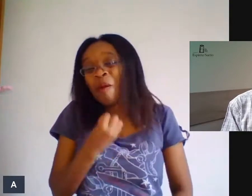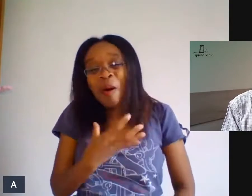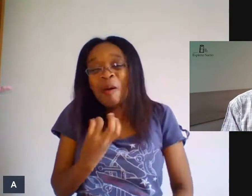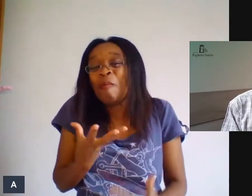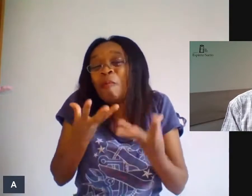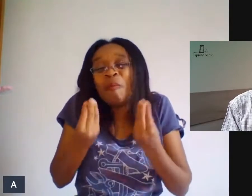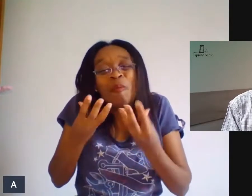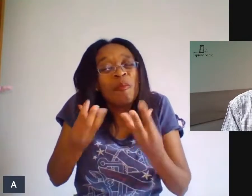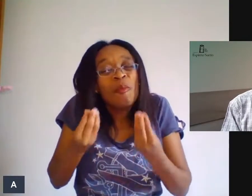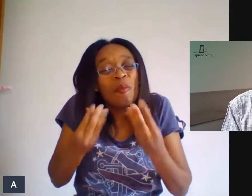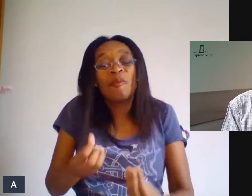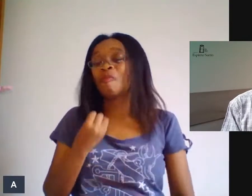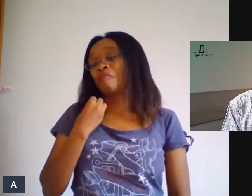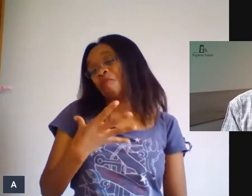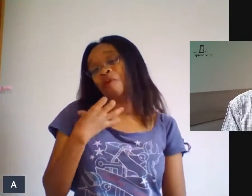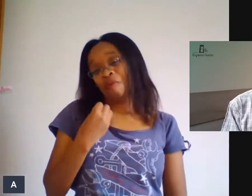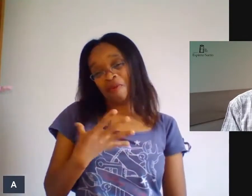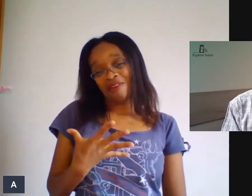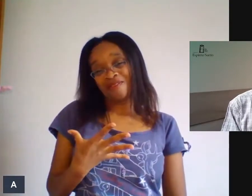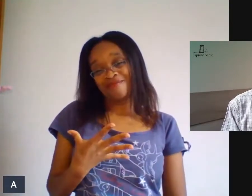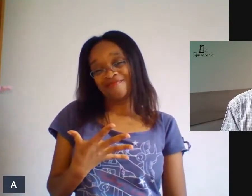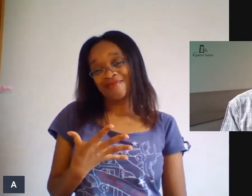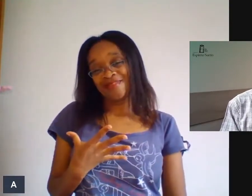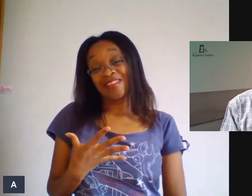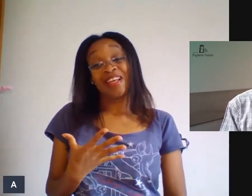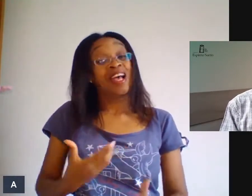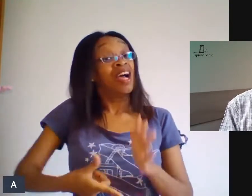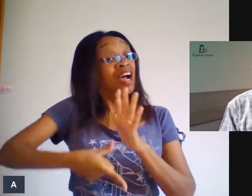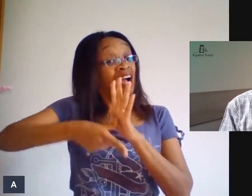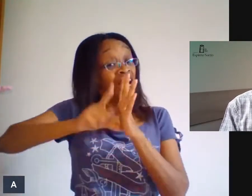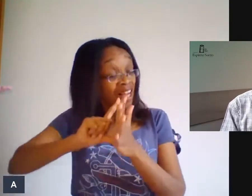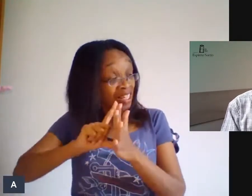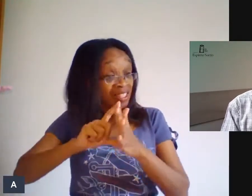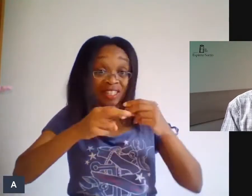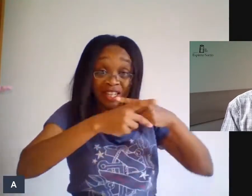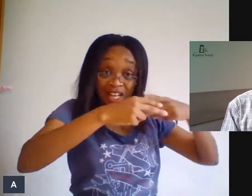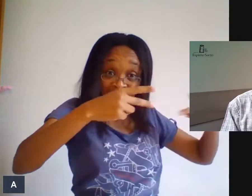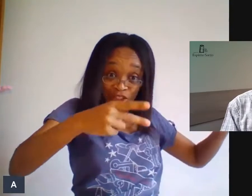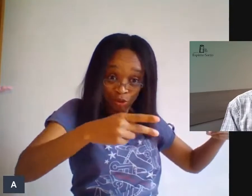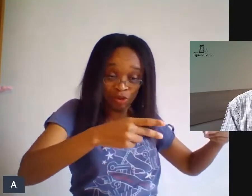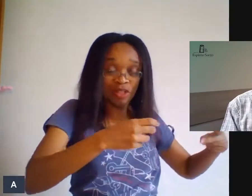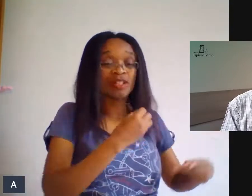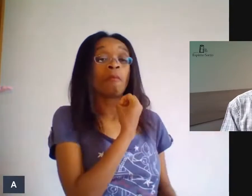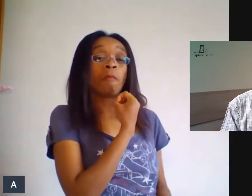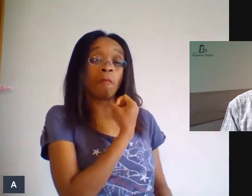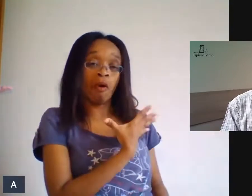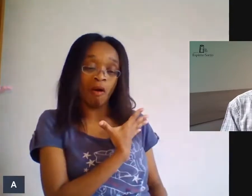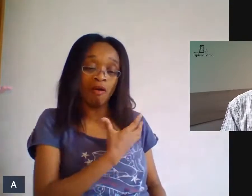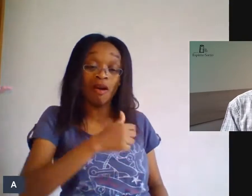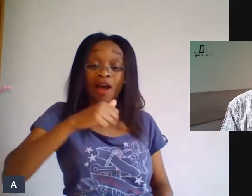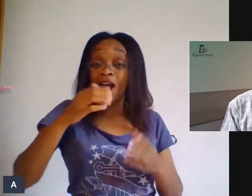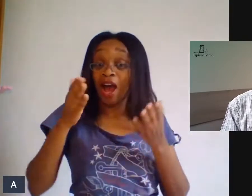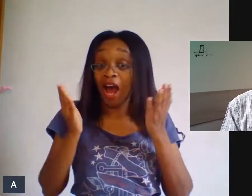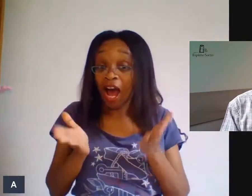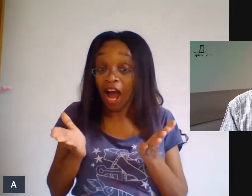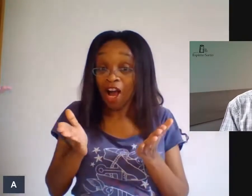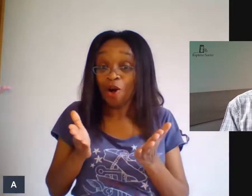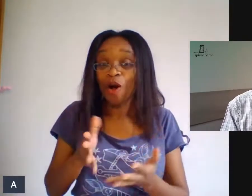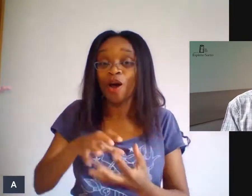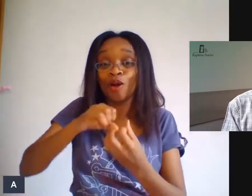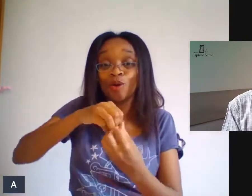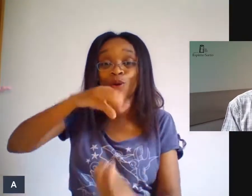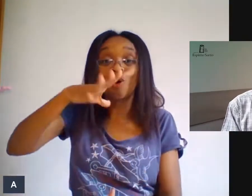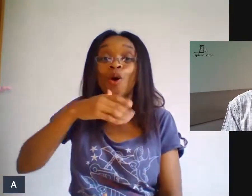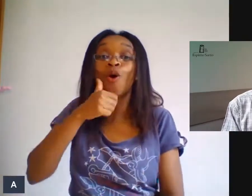Outrora, quando ele falava que era bom em relação ao homem, ele acrescenta mais uma palavra, dá